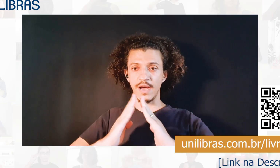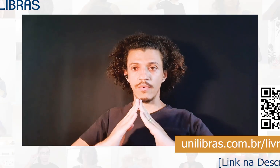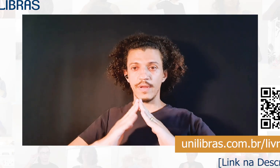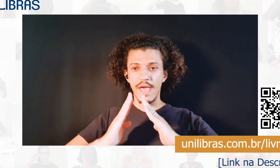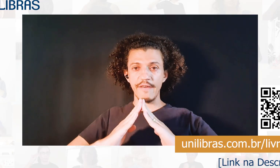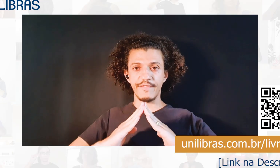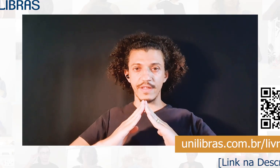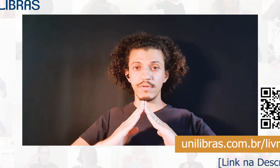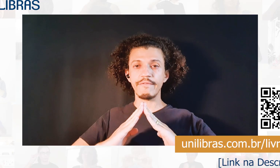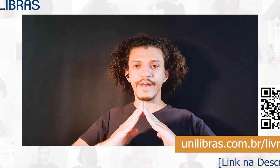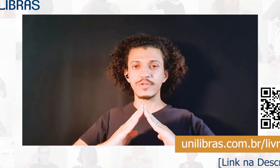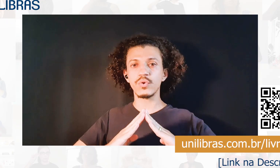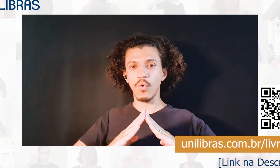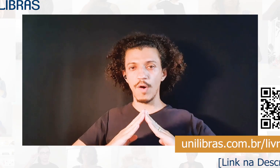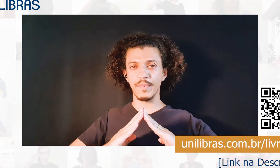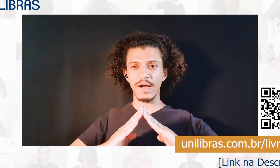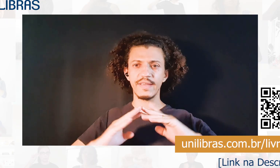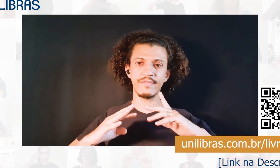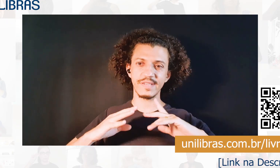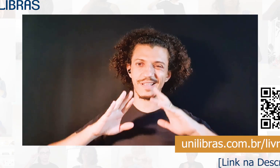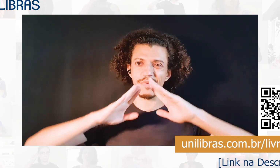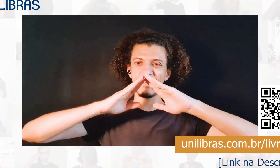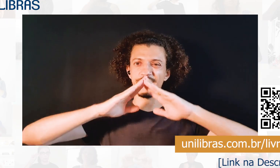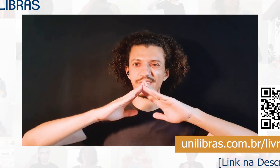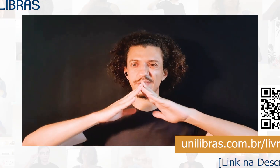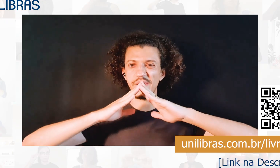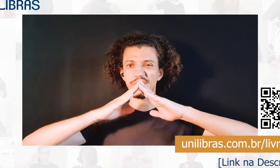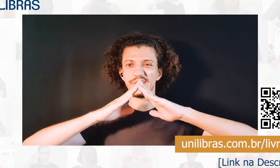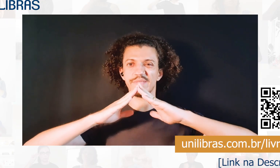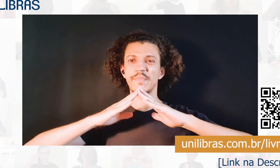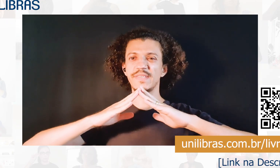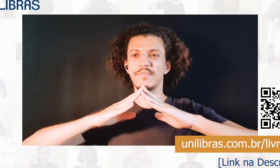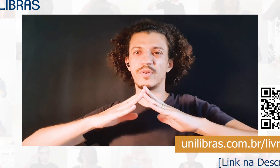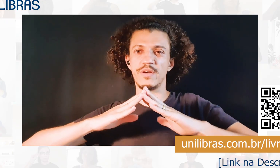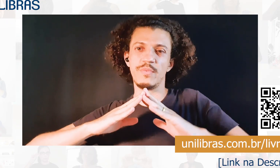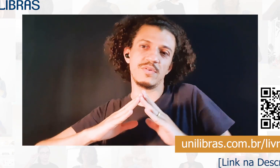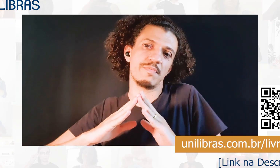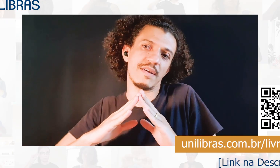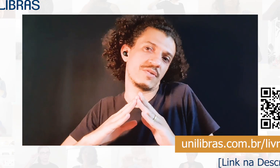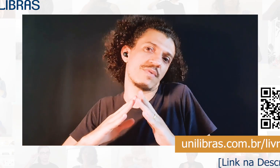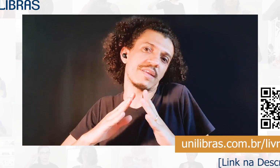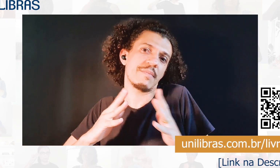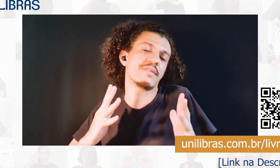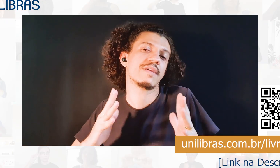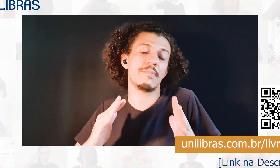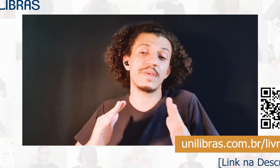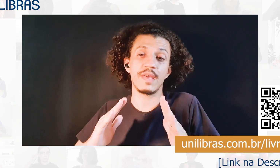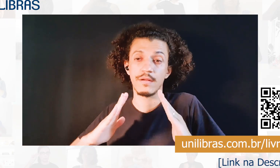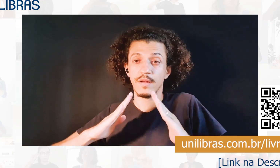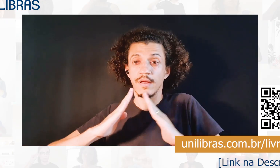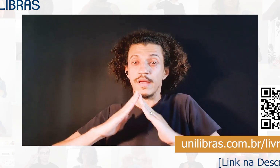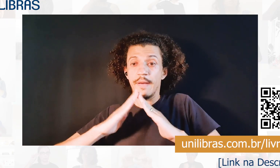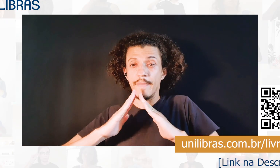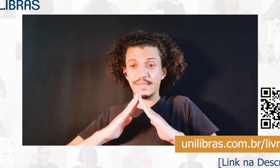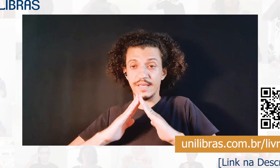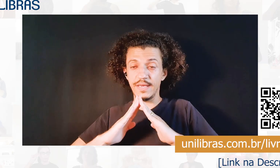esse sinal é feito na frente do corpo. Aqui você está me vendo fazendo meio aqui em cima, mas é porque o meu espaço de enquadramento